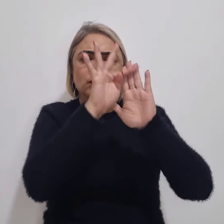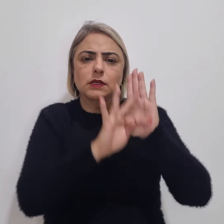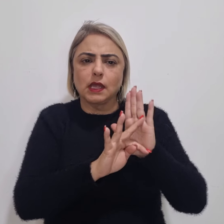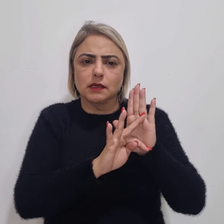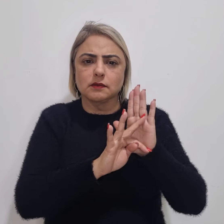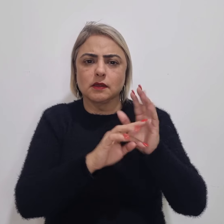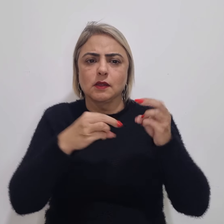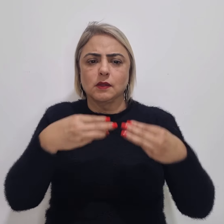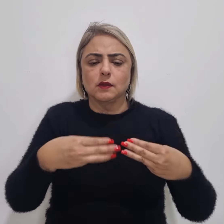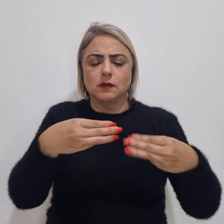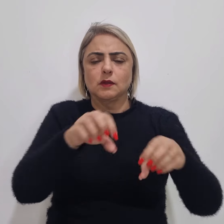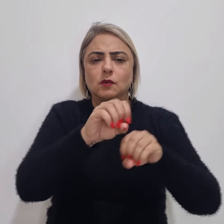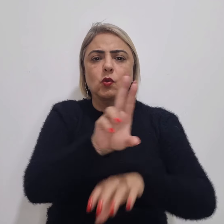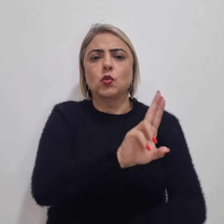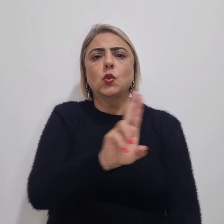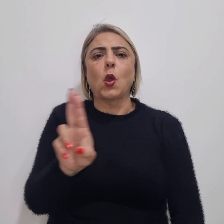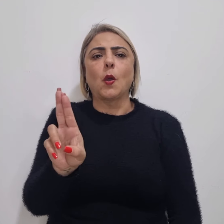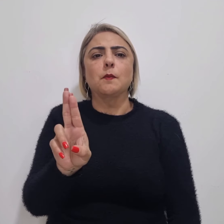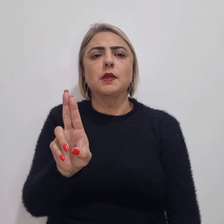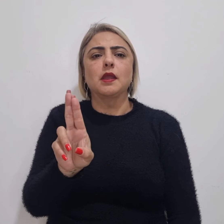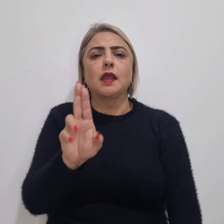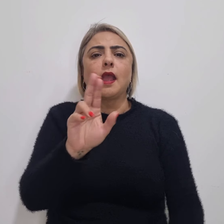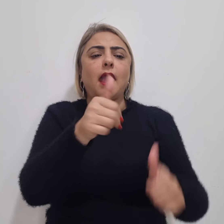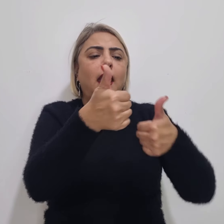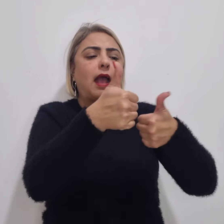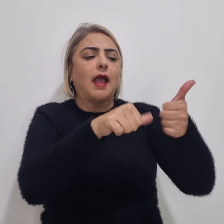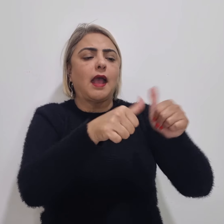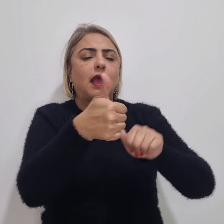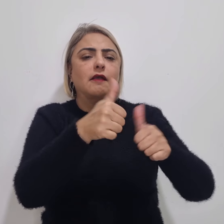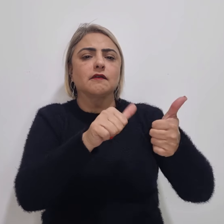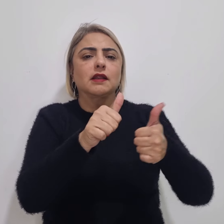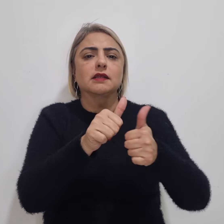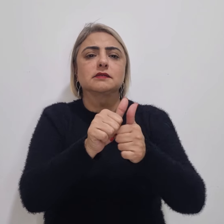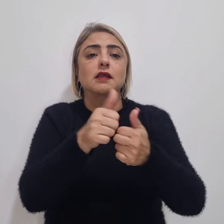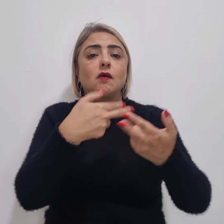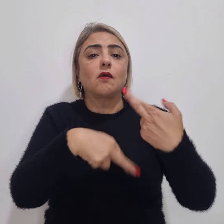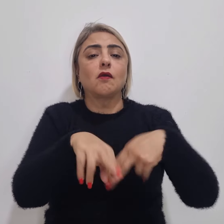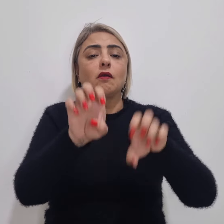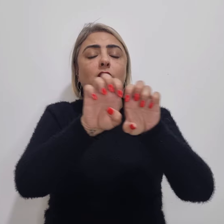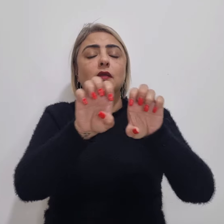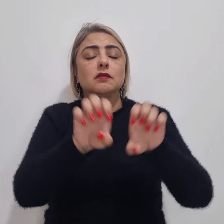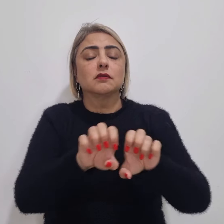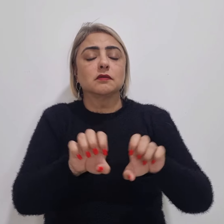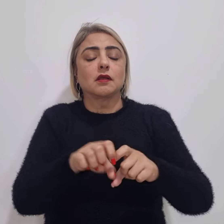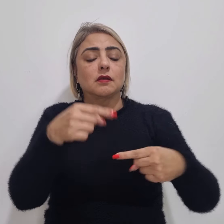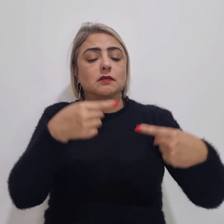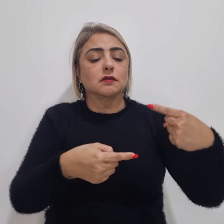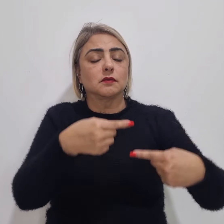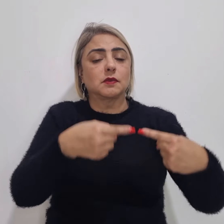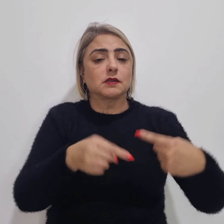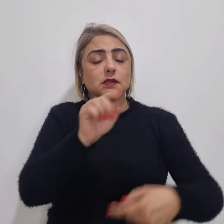MEC intitulado Avaliação e Reestruturação da Política Nacional de Ensino Médio.